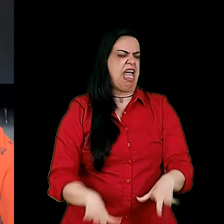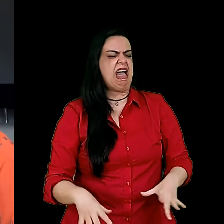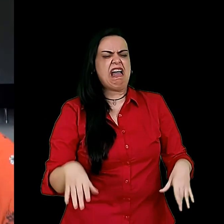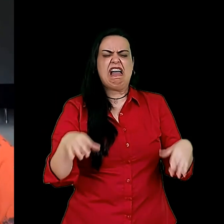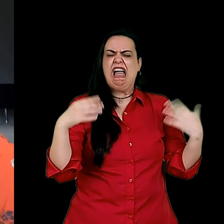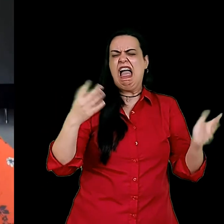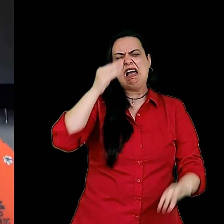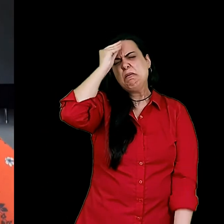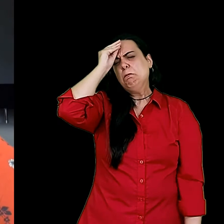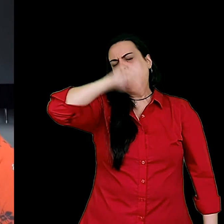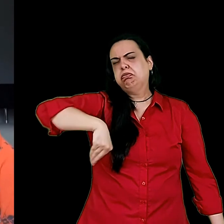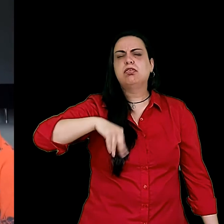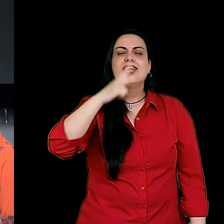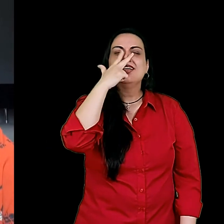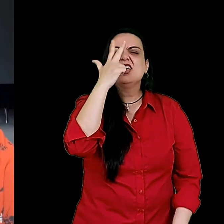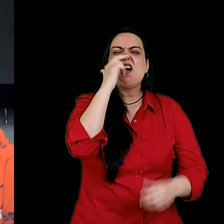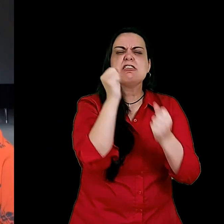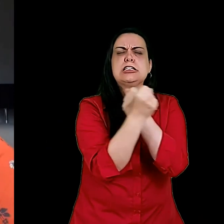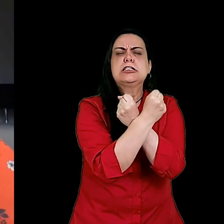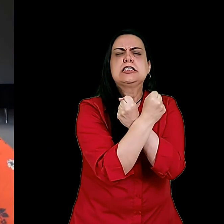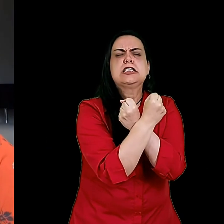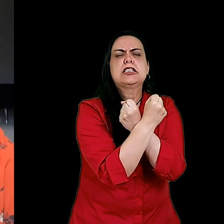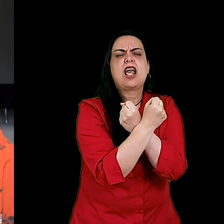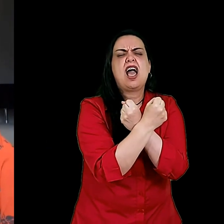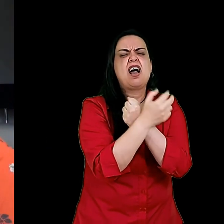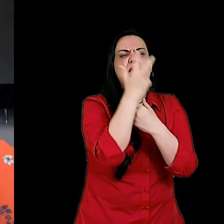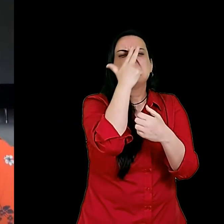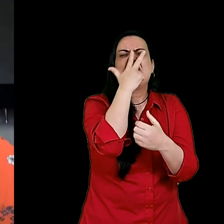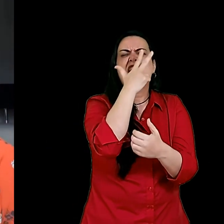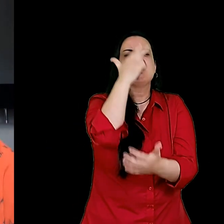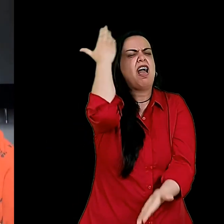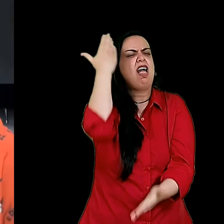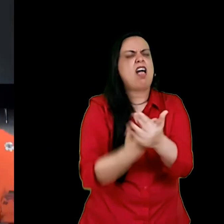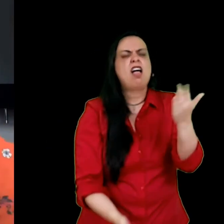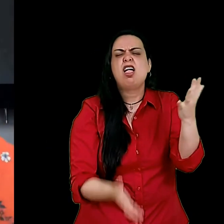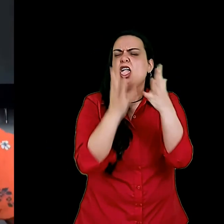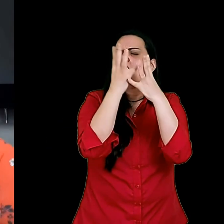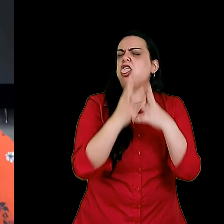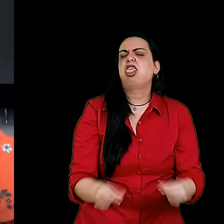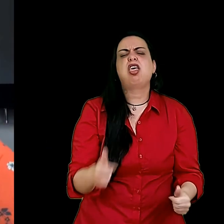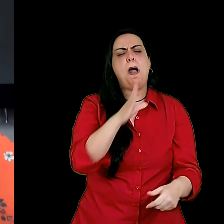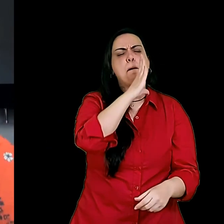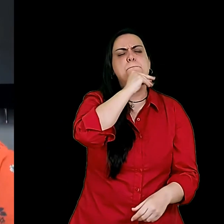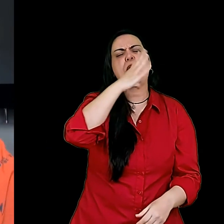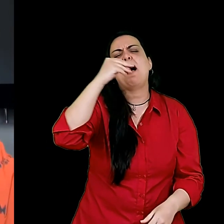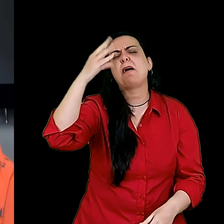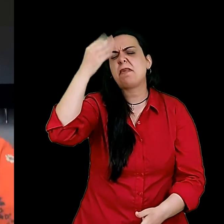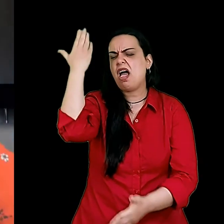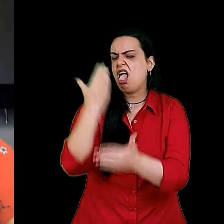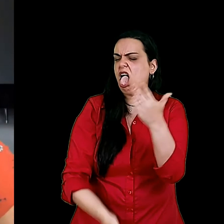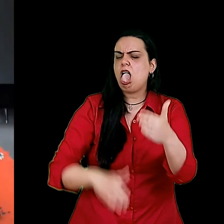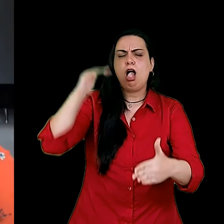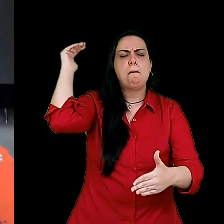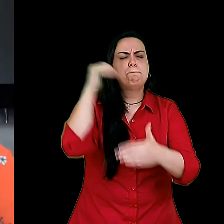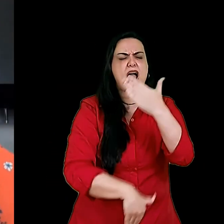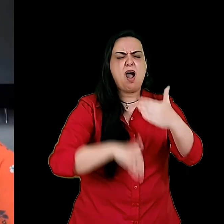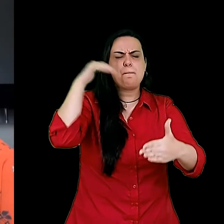com a gente parar no meio do caminho. Não deixa eles se comportarem como escravos que vão perecer no deserto